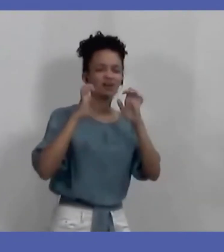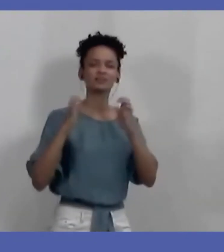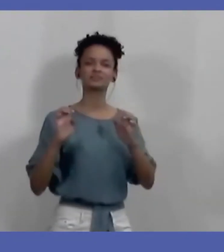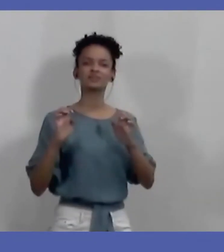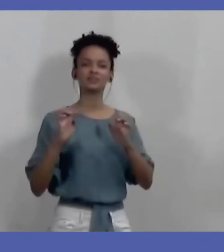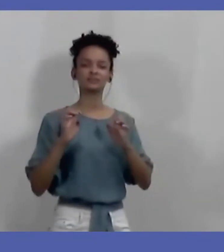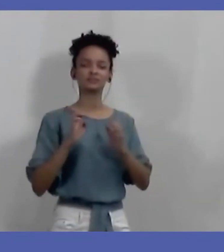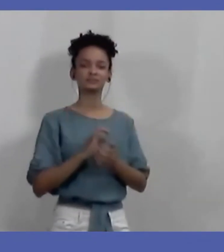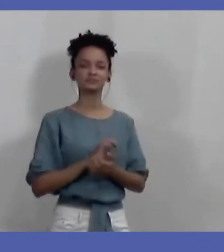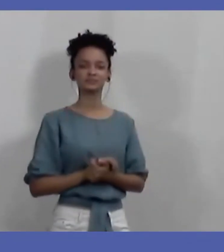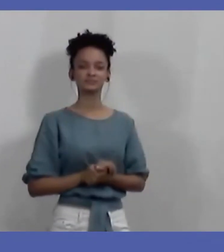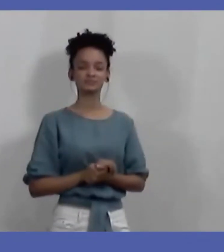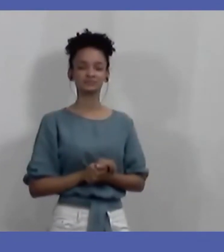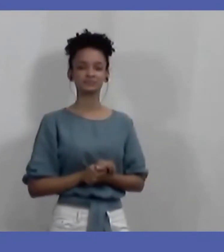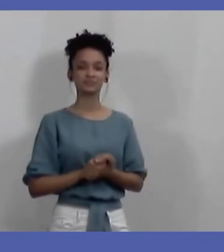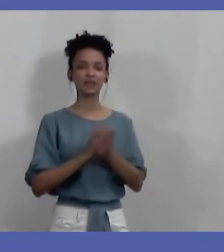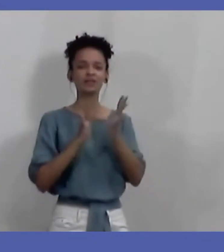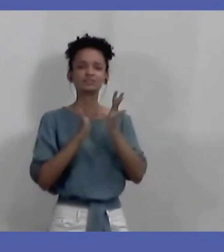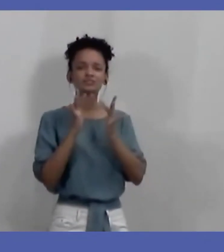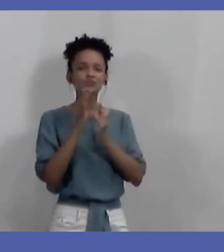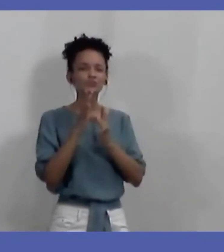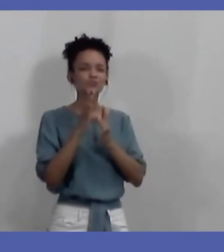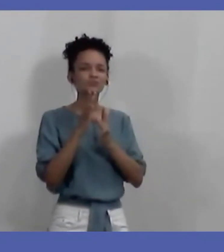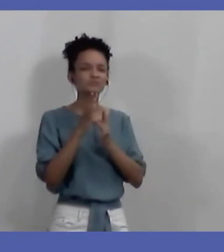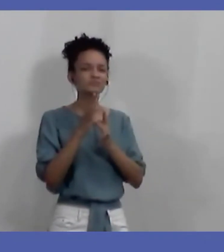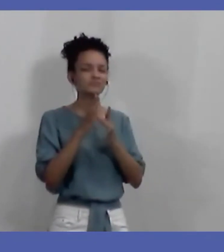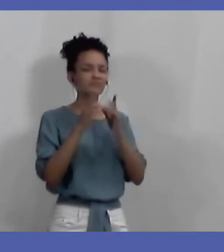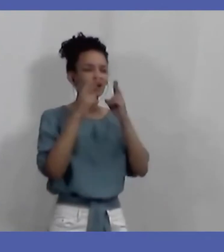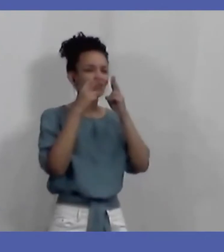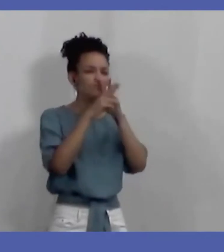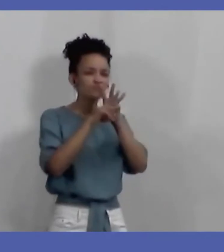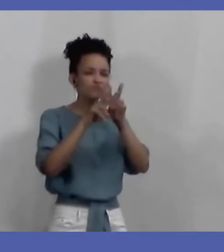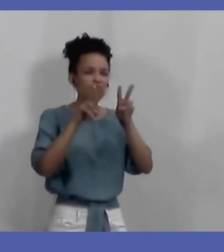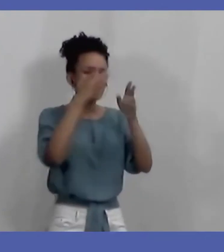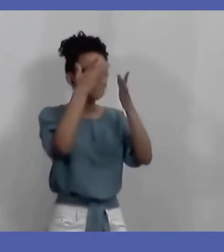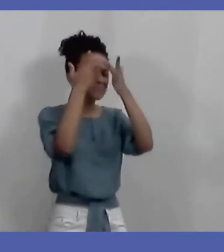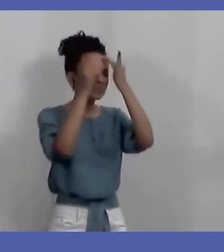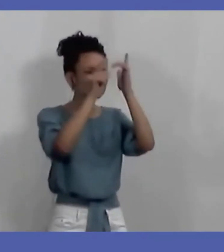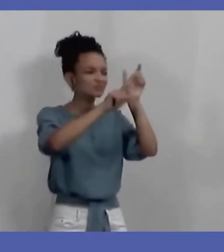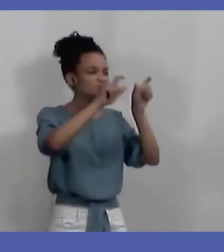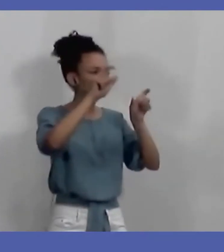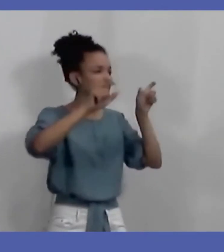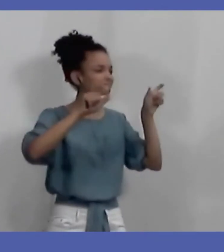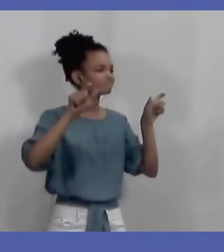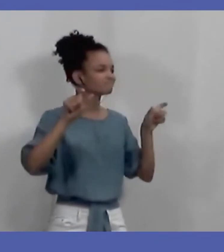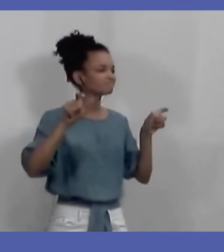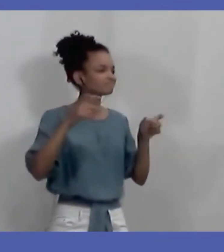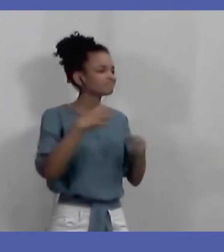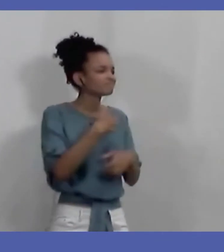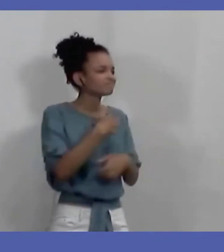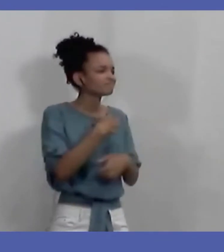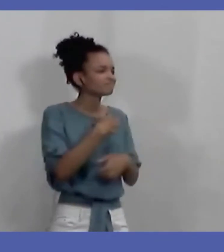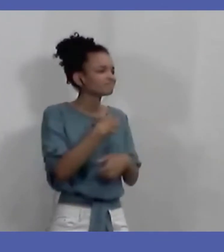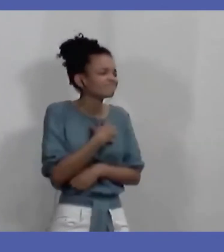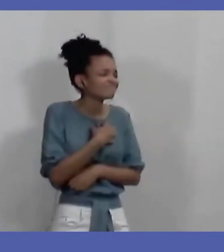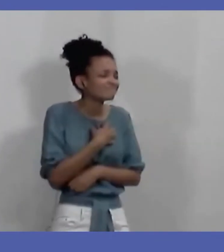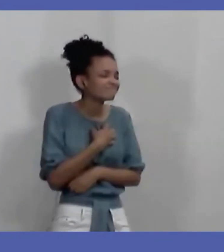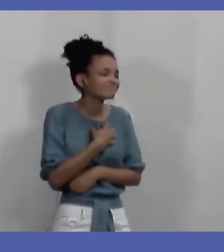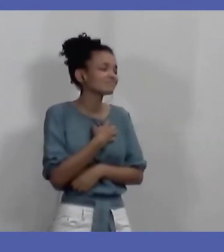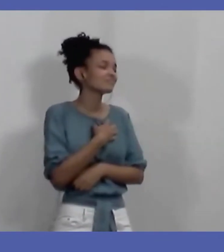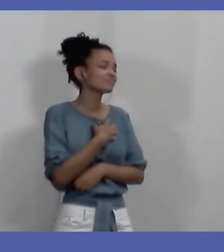as multidões, compadeceu-se delas, porque estavam aflitas